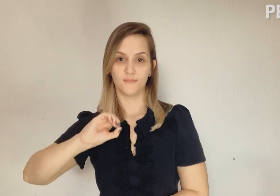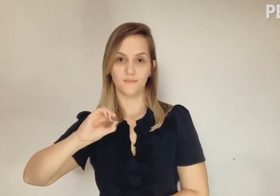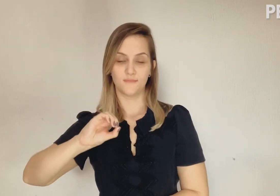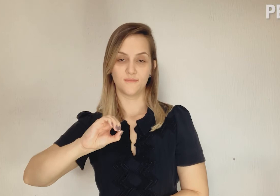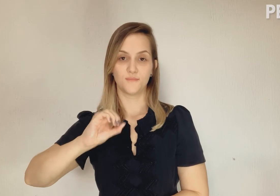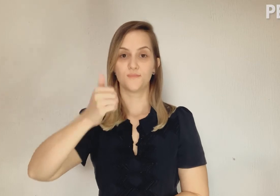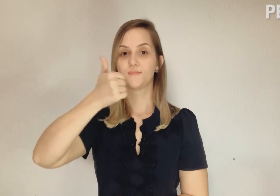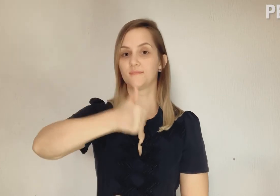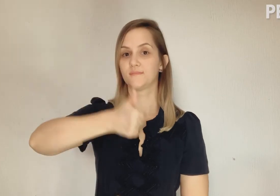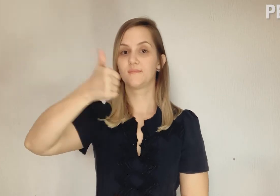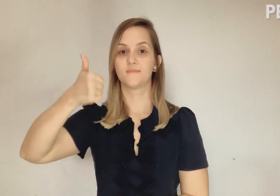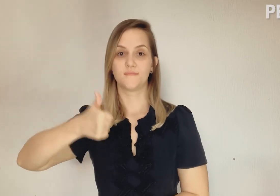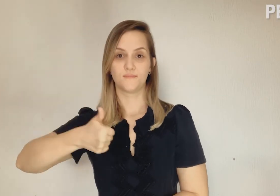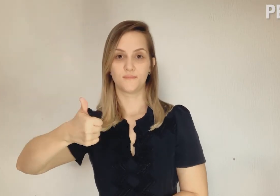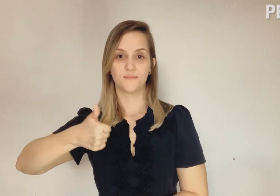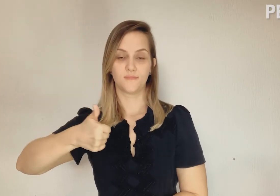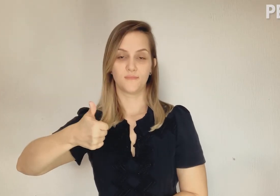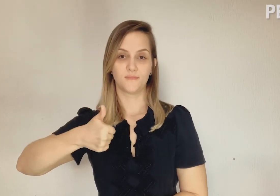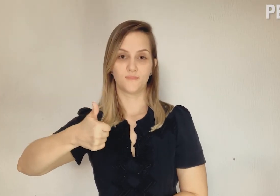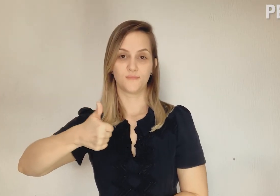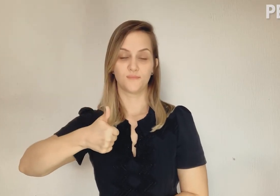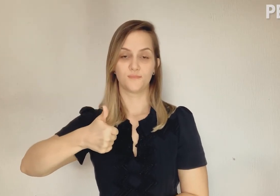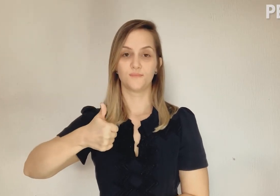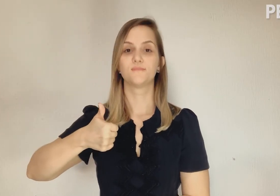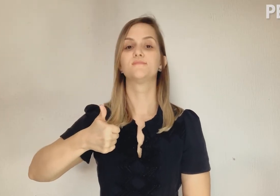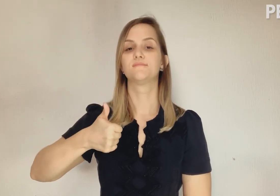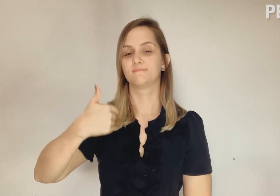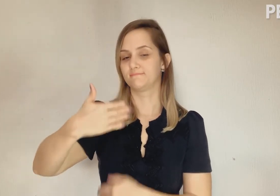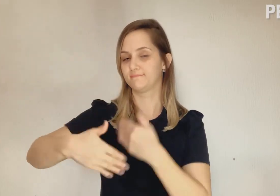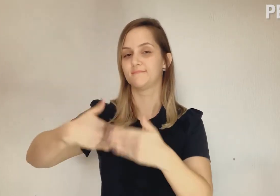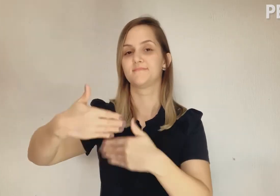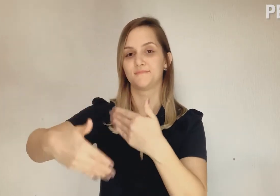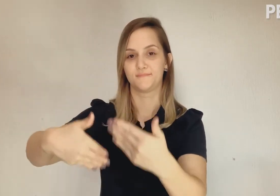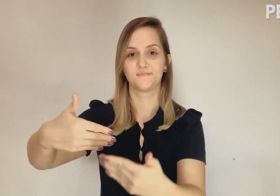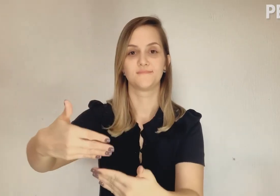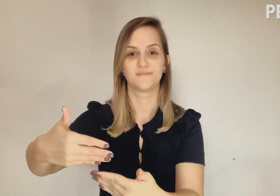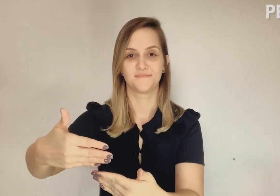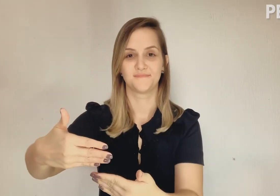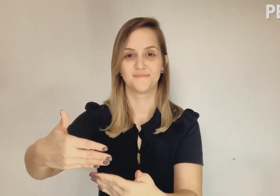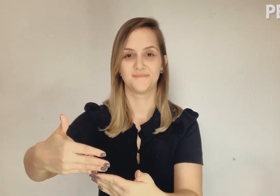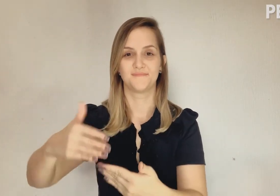décimo, décimo primeiro e assim por diante.